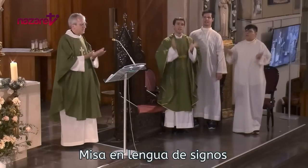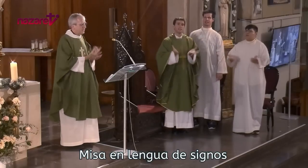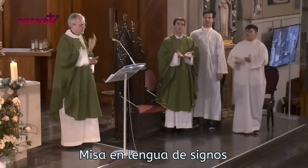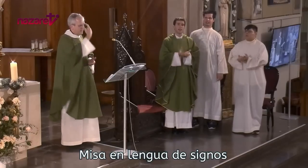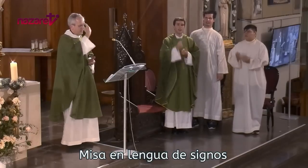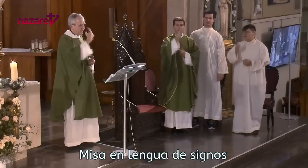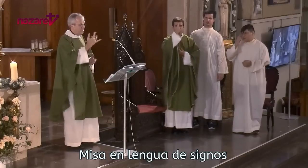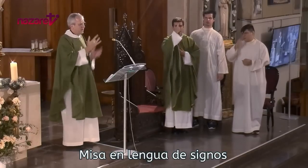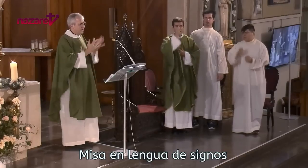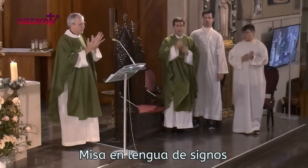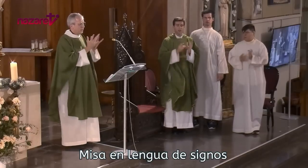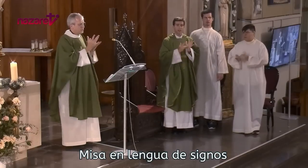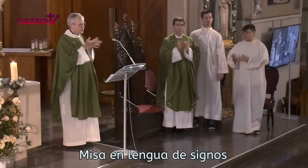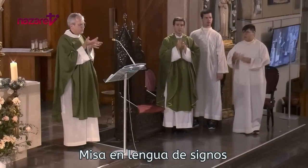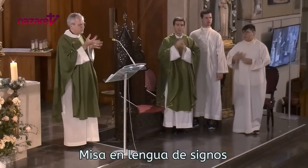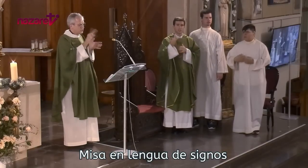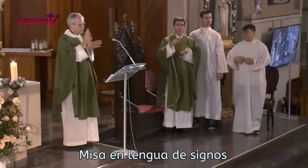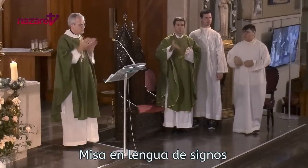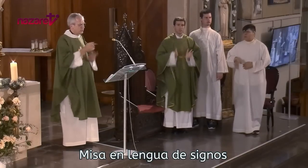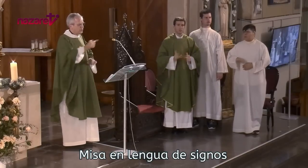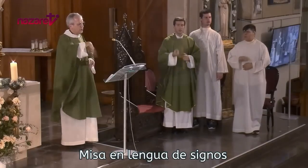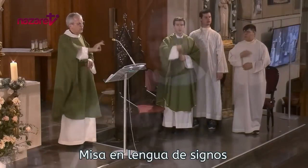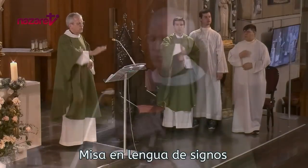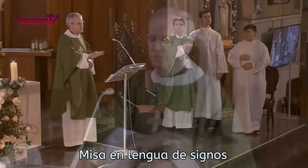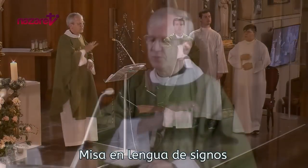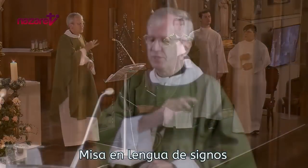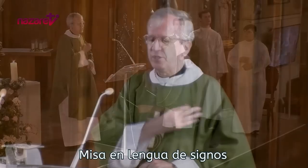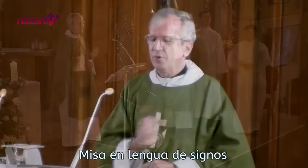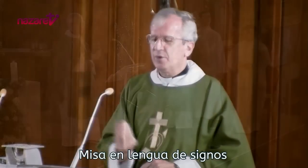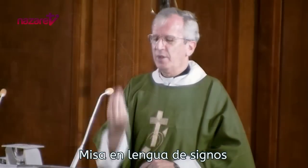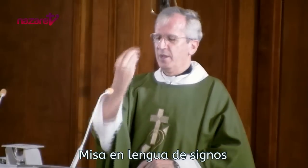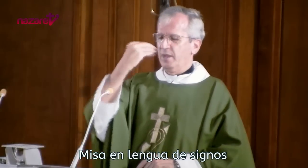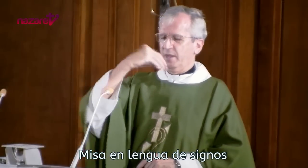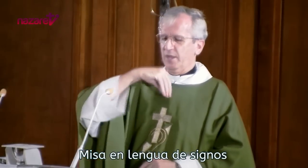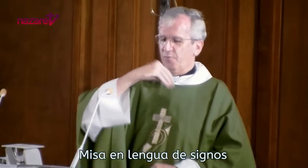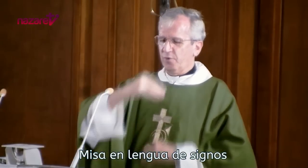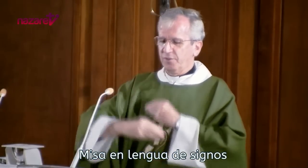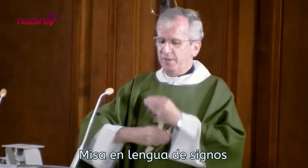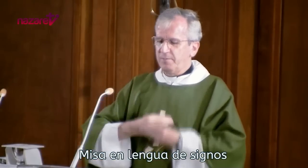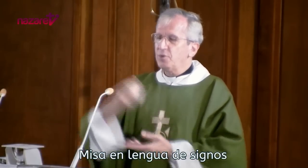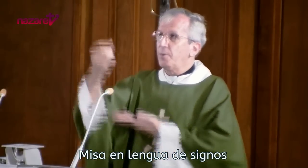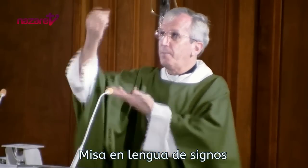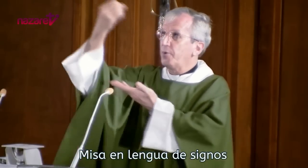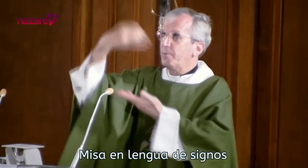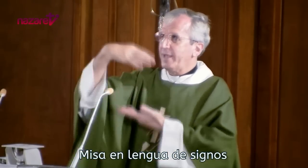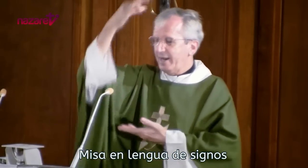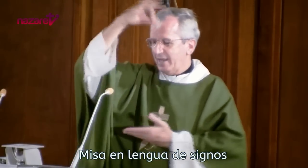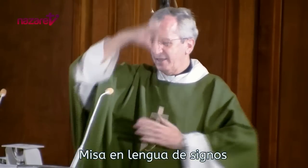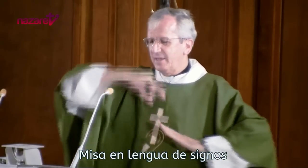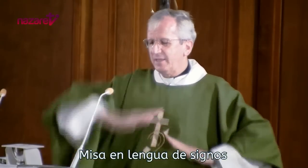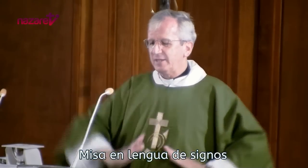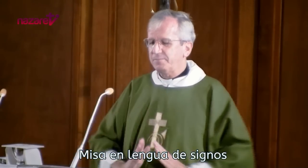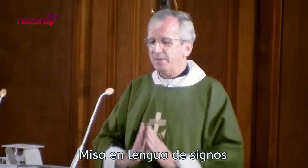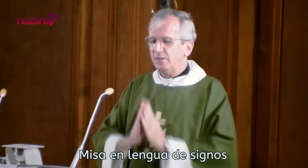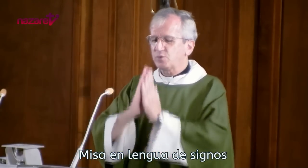tierra. Creo en Jesucristo, su único Hijo, nuestro Señor, que fue concebido por obra y gracia del Espíritu